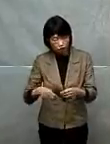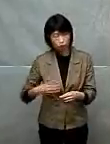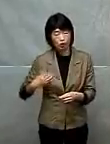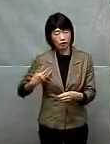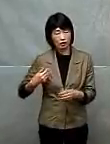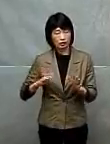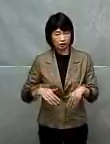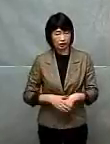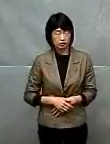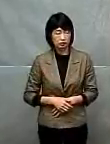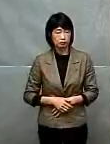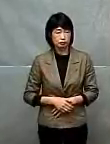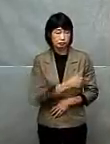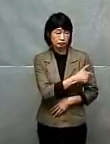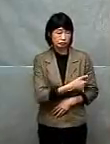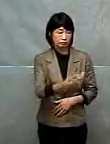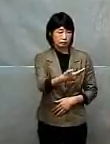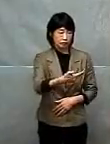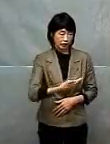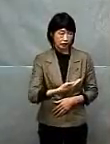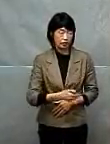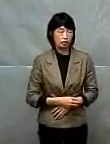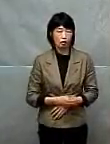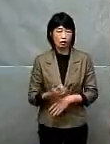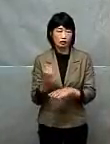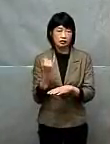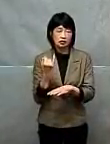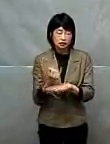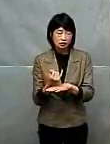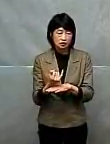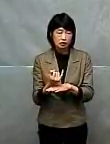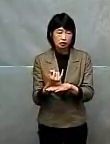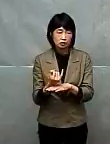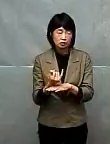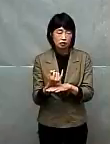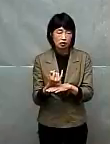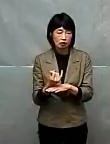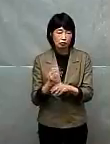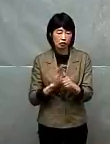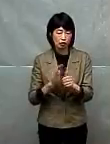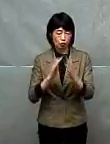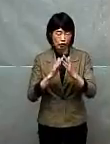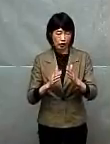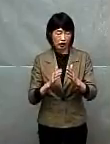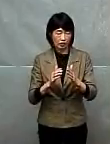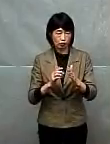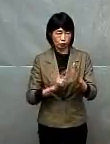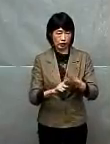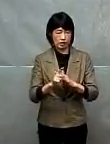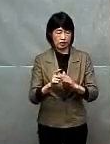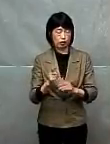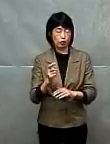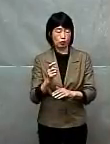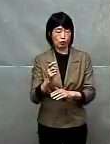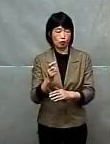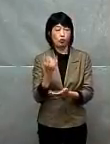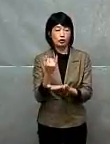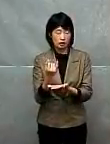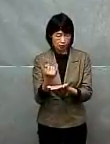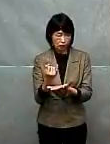まあ、あと、まあ、知事はその、まあ、後援会の代表でもいらっしゃいますし、その今回ちょっと、